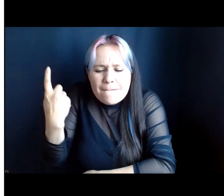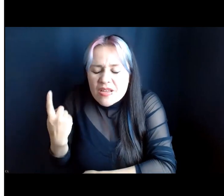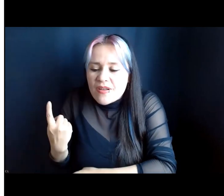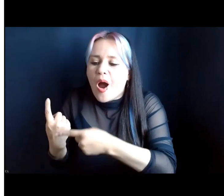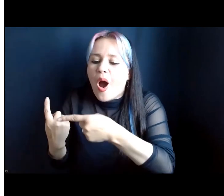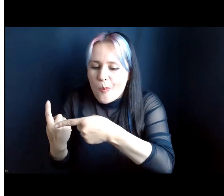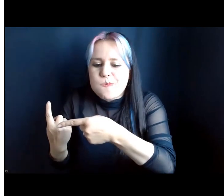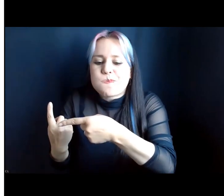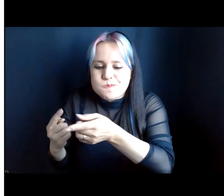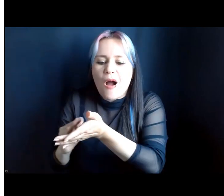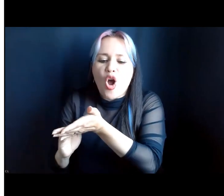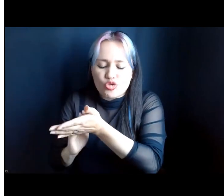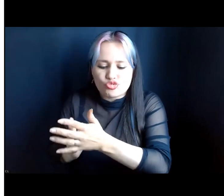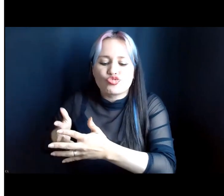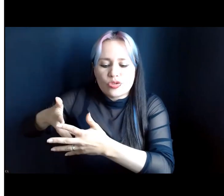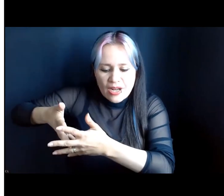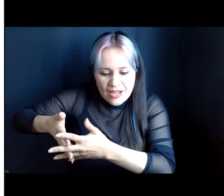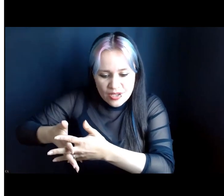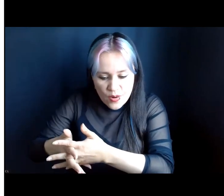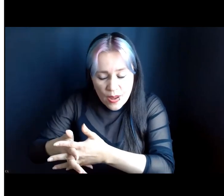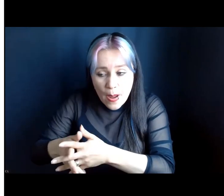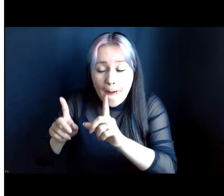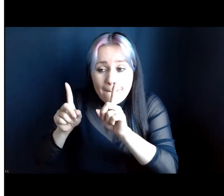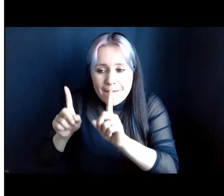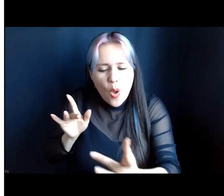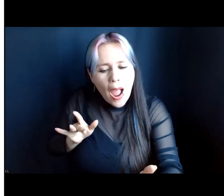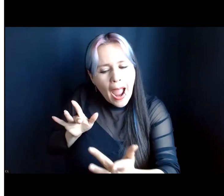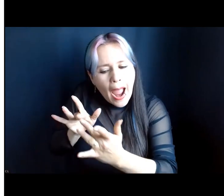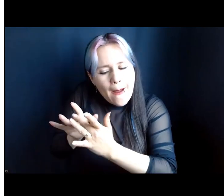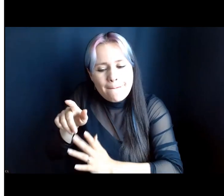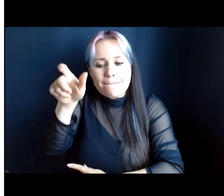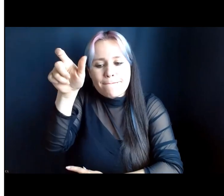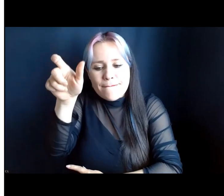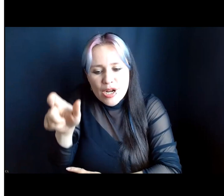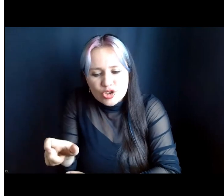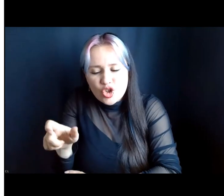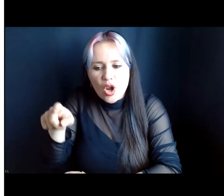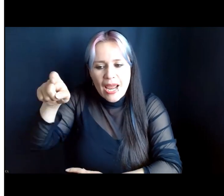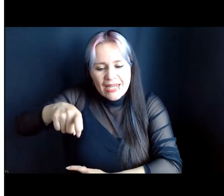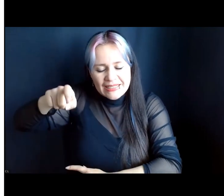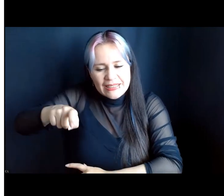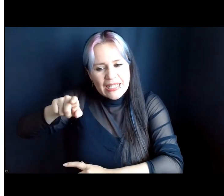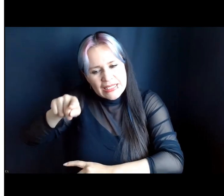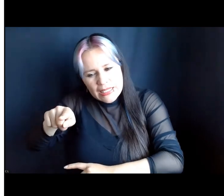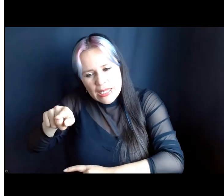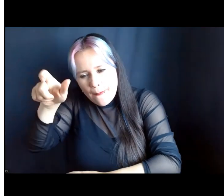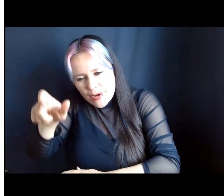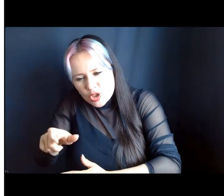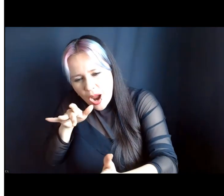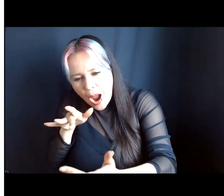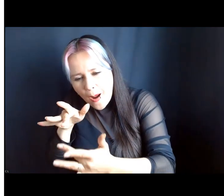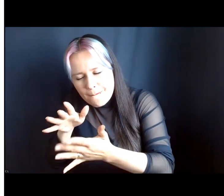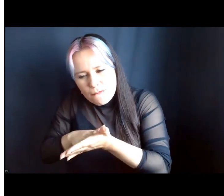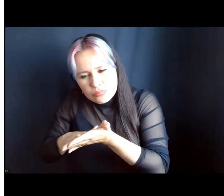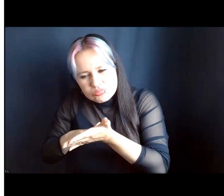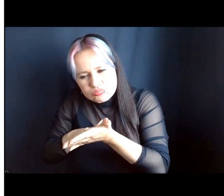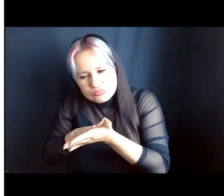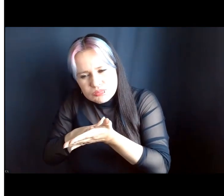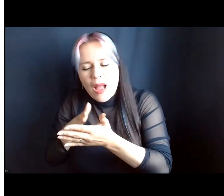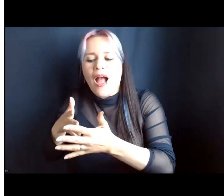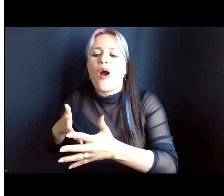discapacidad el goce y ejercicio en igualdad de condiciones con los demás y de todos los derechos humanos y libertades